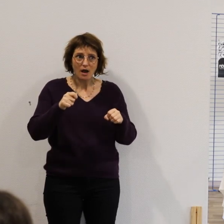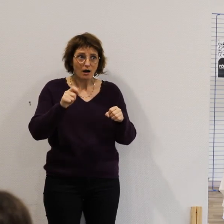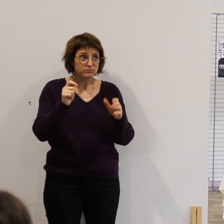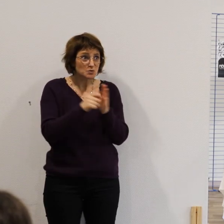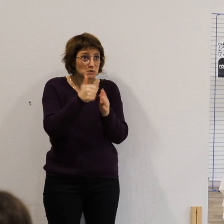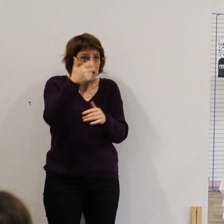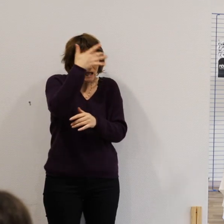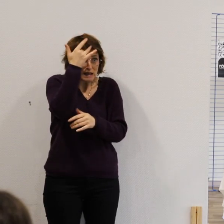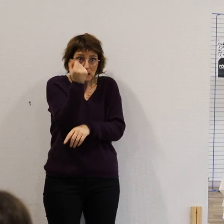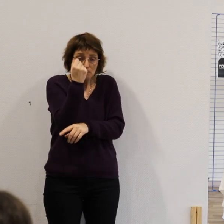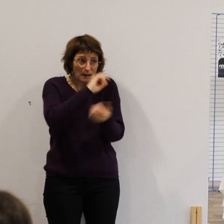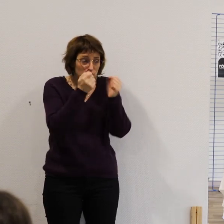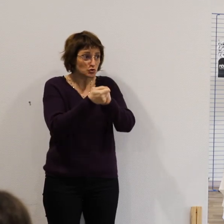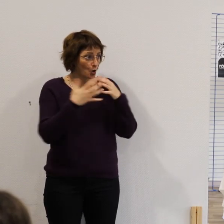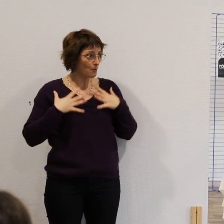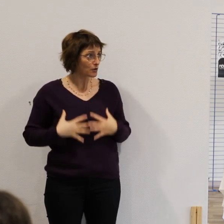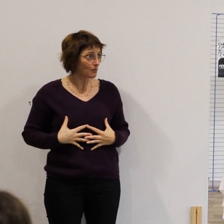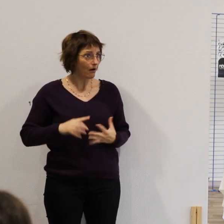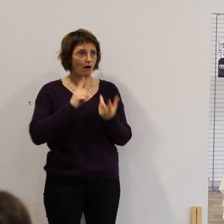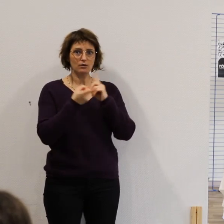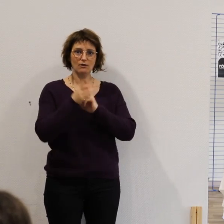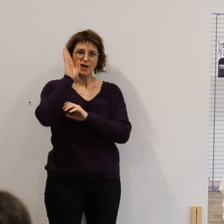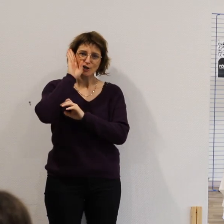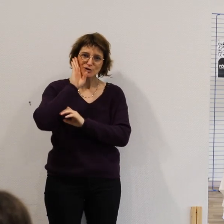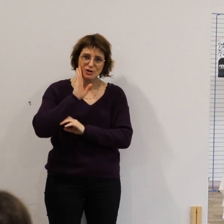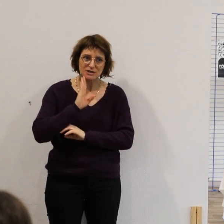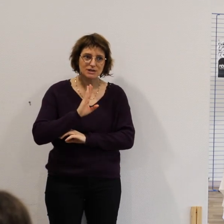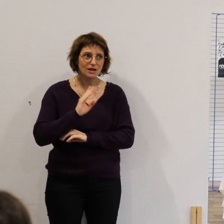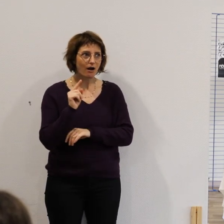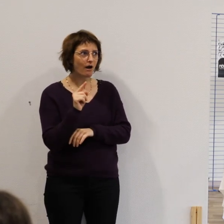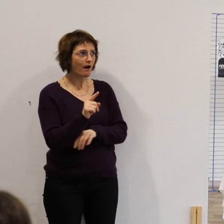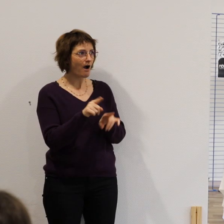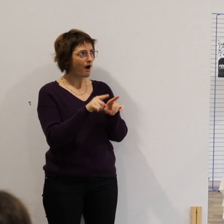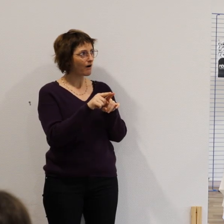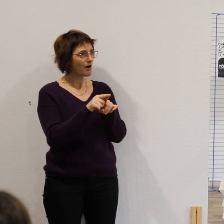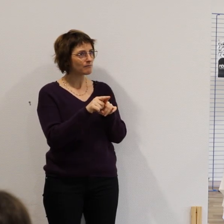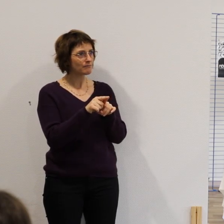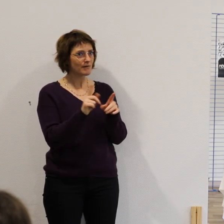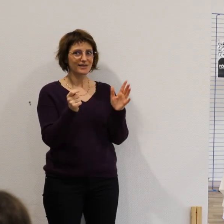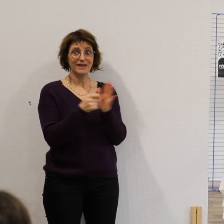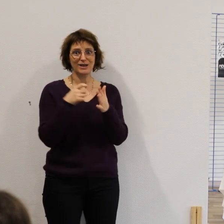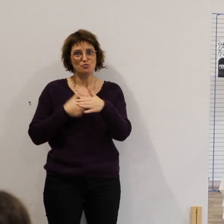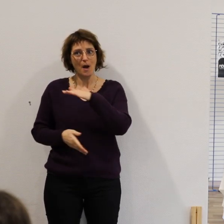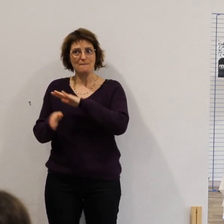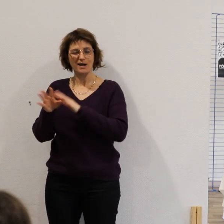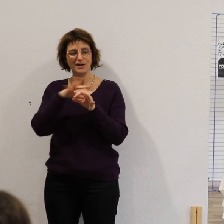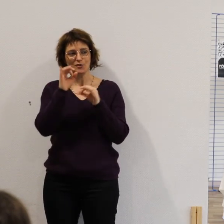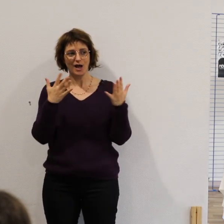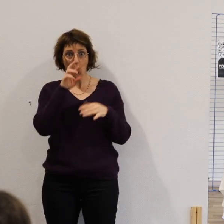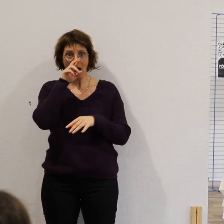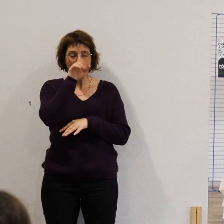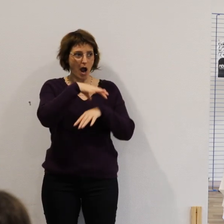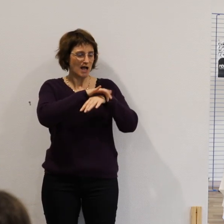été? Leur gentillesse et leurs caresses cachaient une vraie détresse. Depuis que j'étais parti, les rats et les